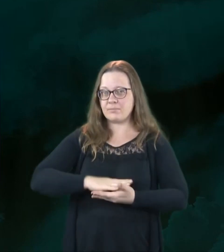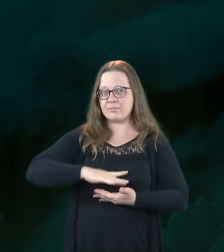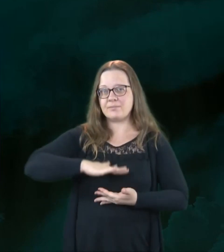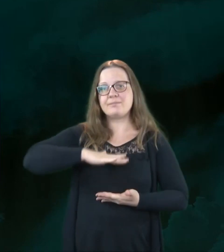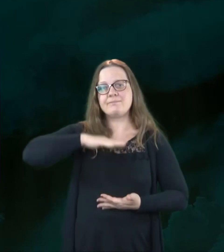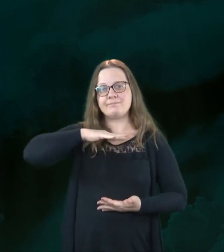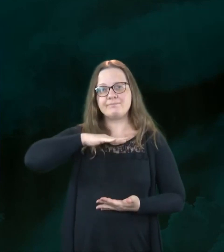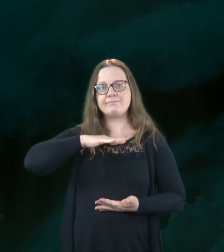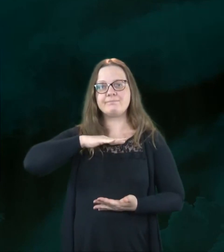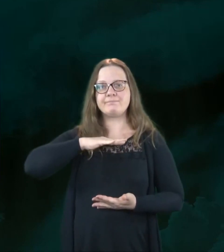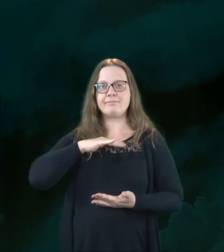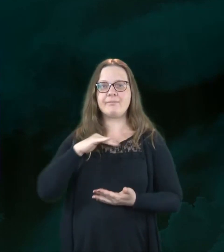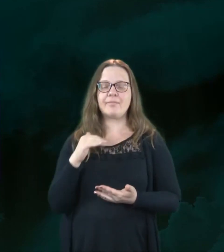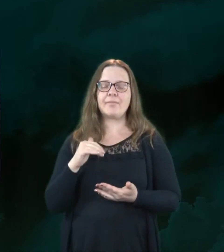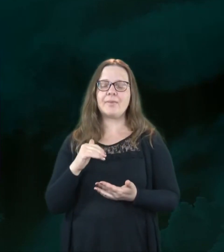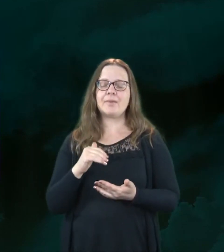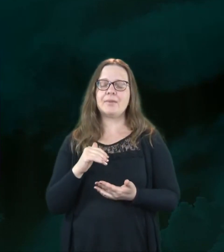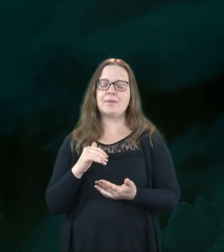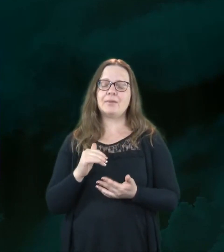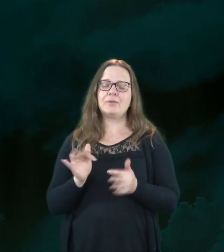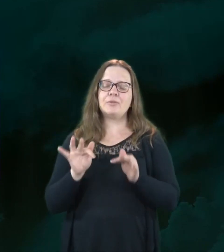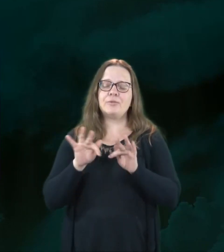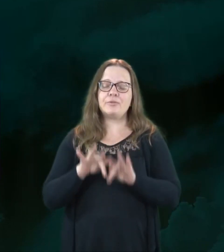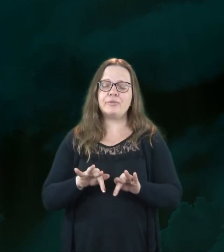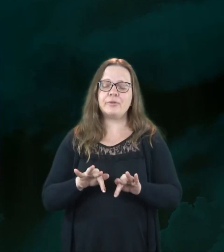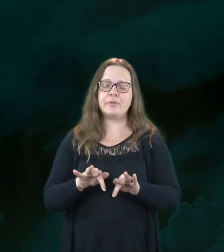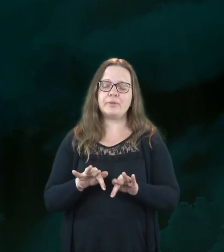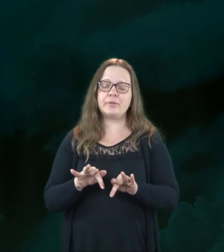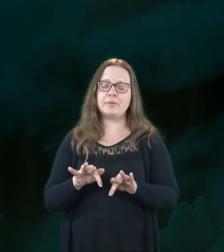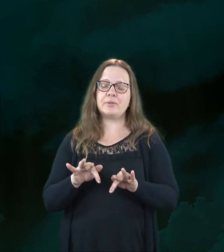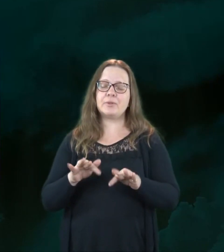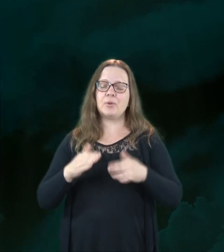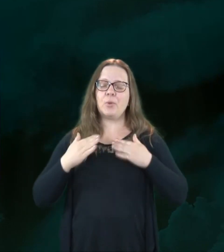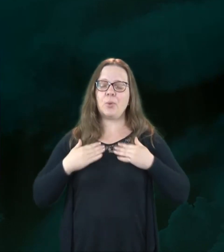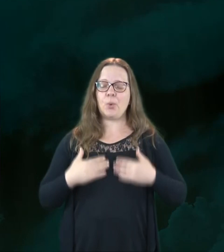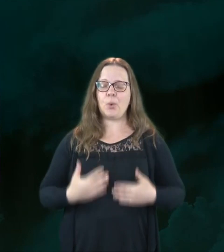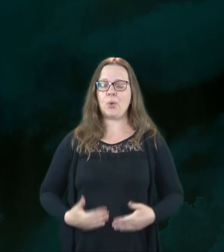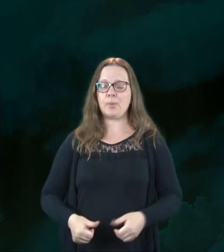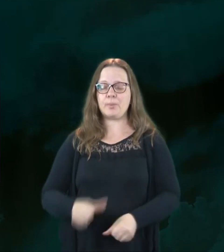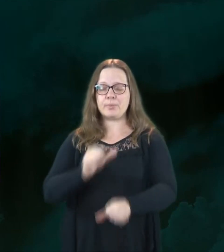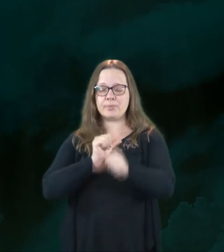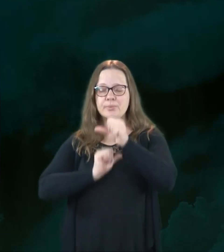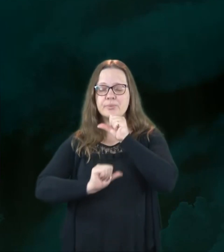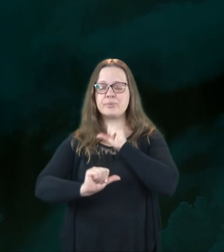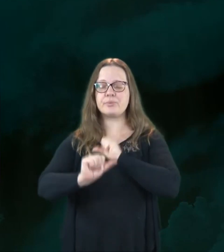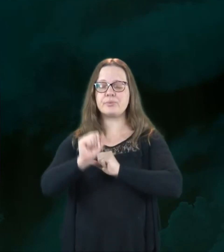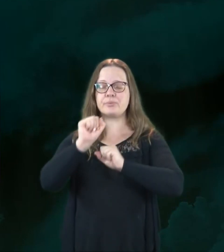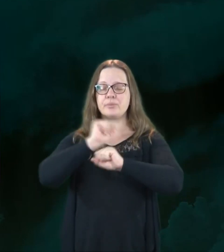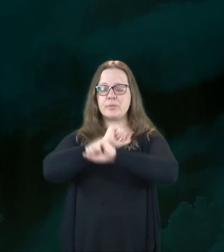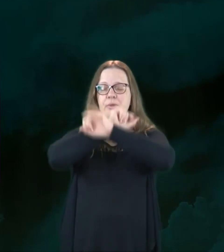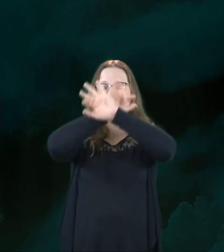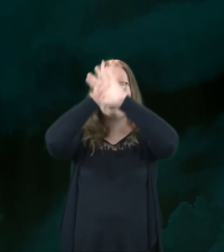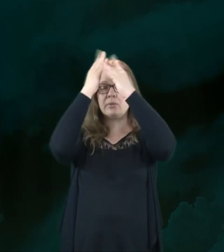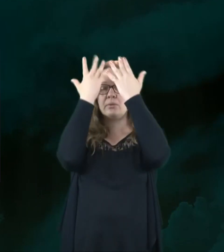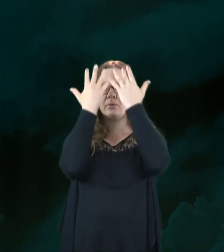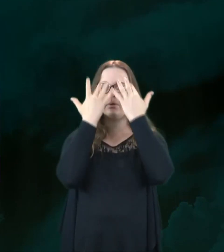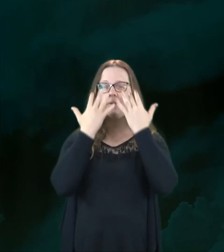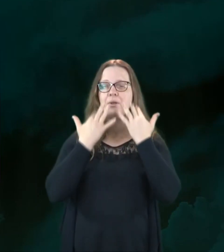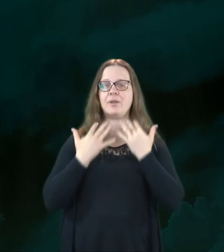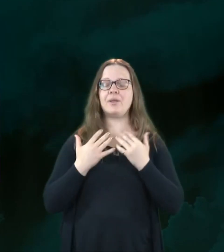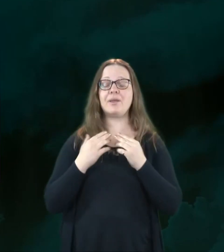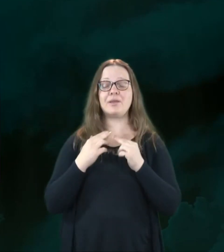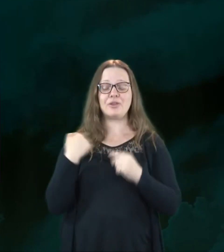alma, e por fim, Senhor Jesus, a redenção dos nossos corpos, Senhor, poder voltar. Senhor, essa é a nossa